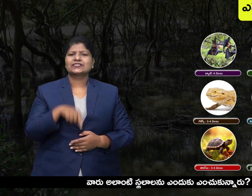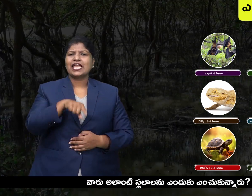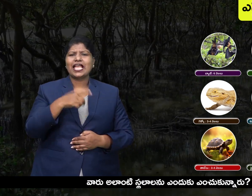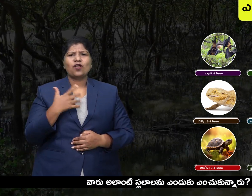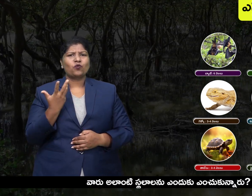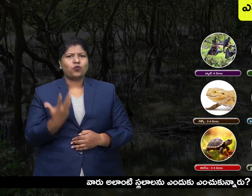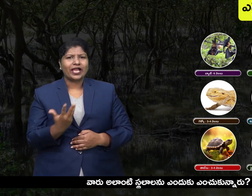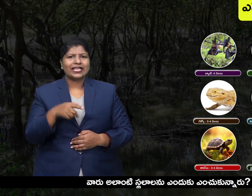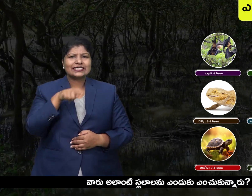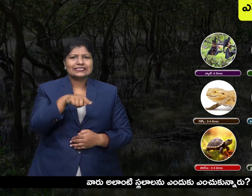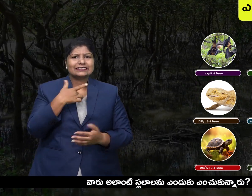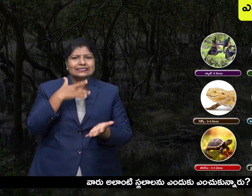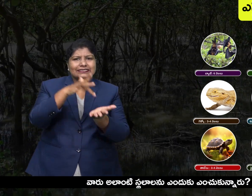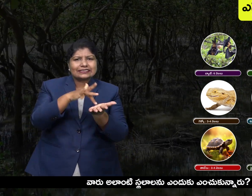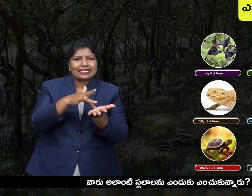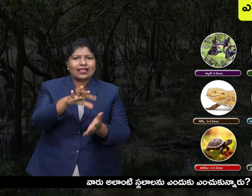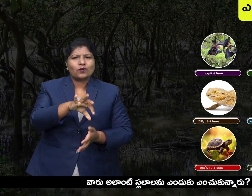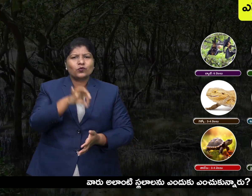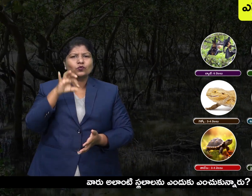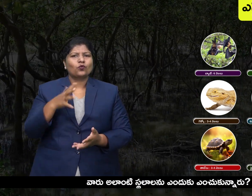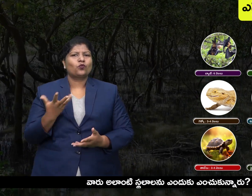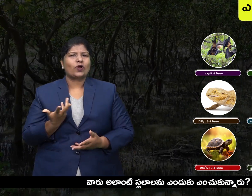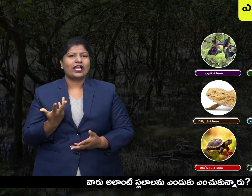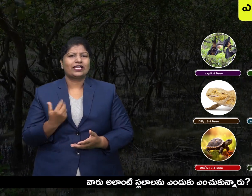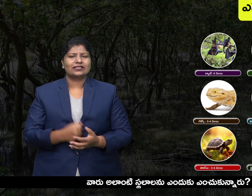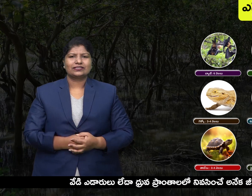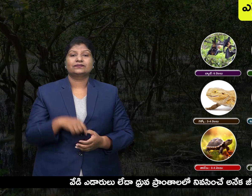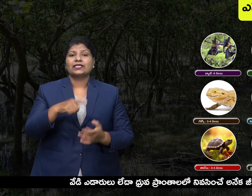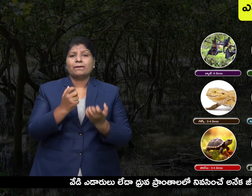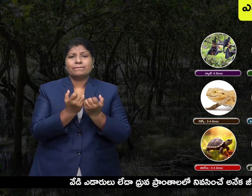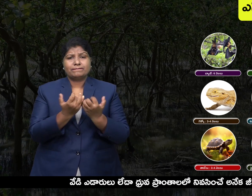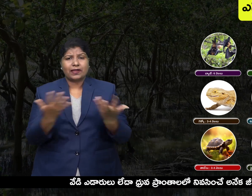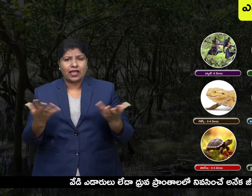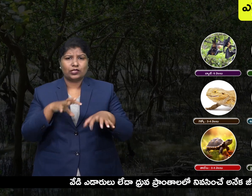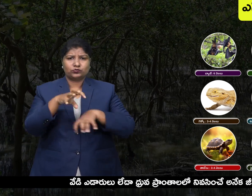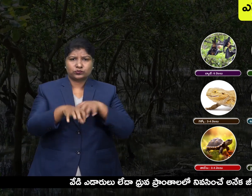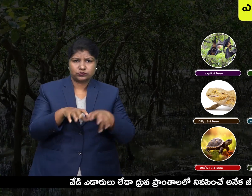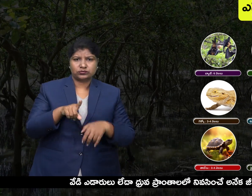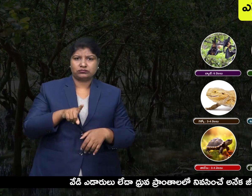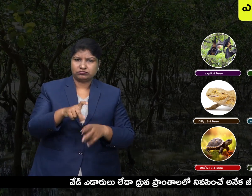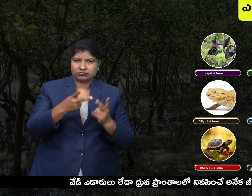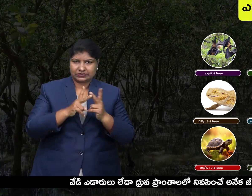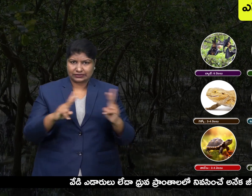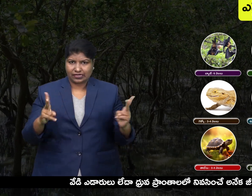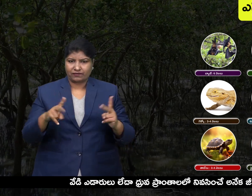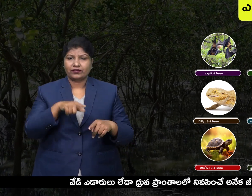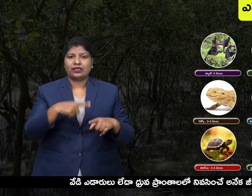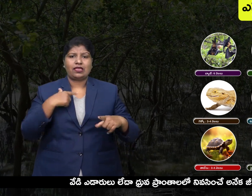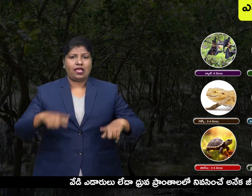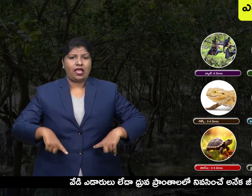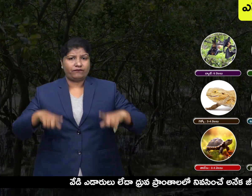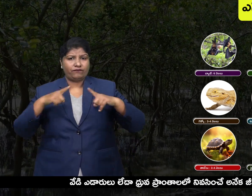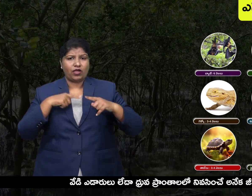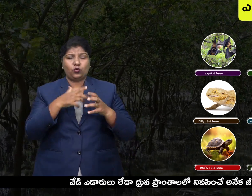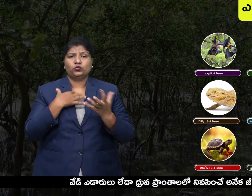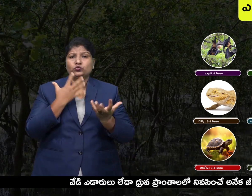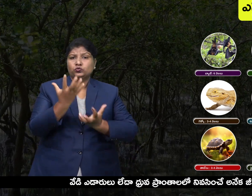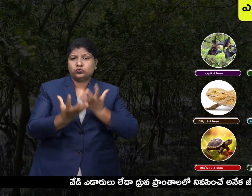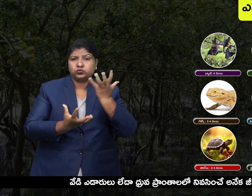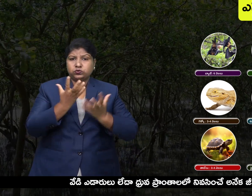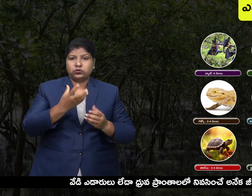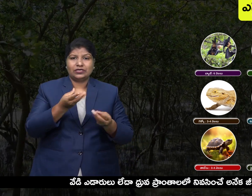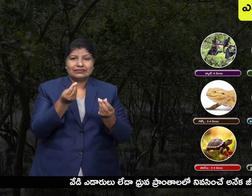వారు అలాంటి స్థలాలను ఎందుకు ఎంచుకున్నారు? వేడి ఎడారులు లేదా ధ్రువ ప్రాంతాలలో